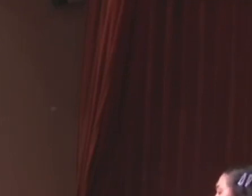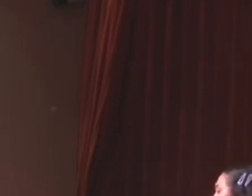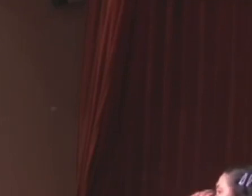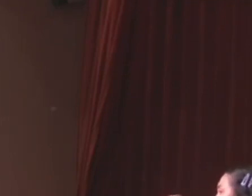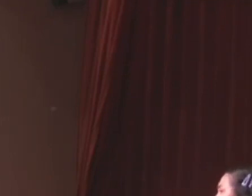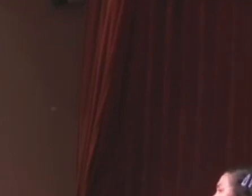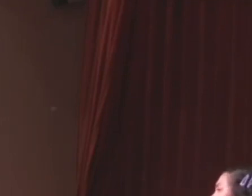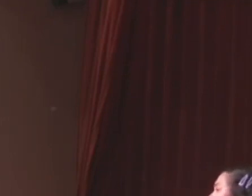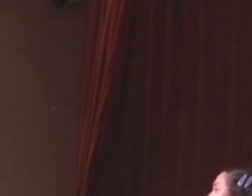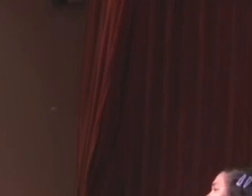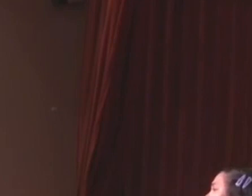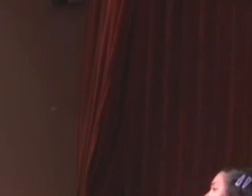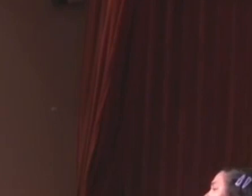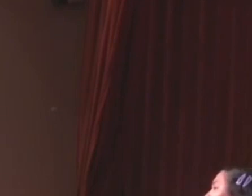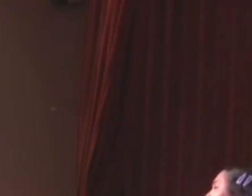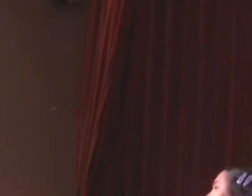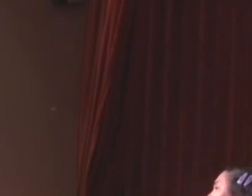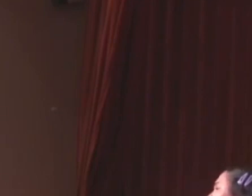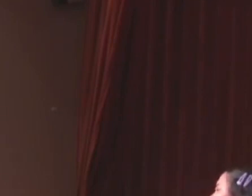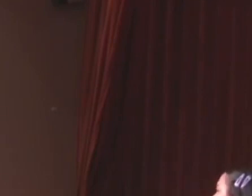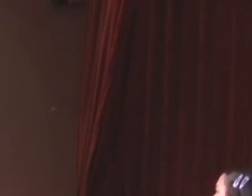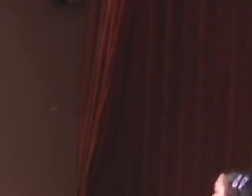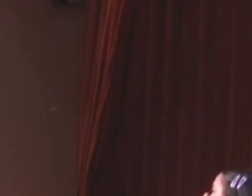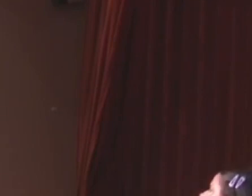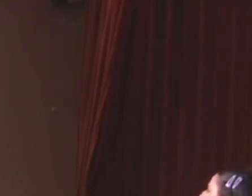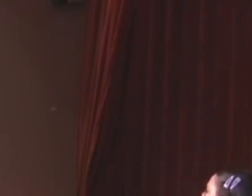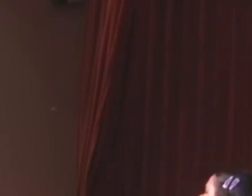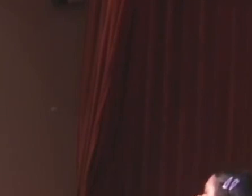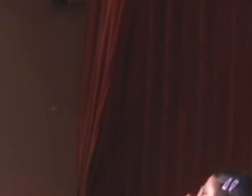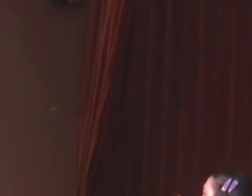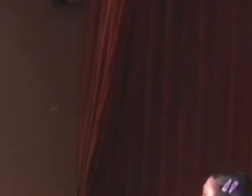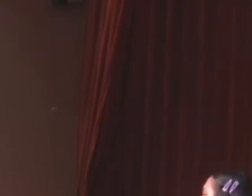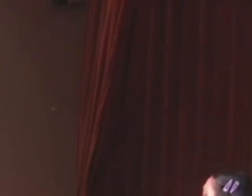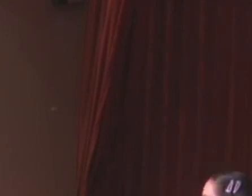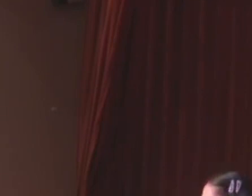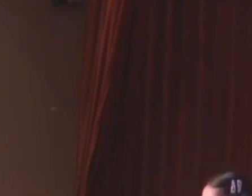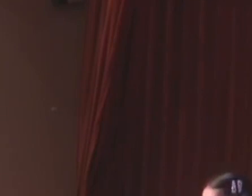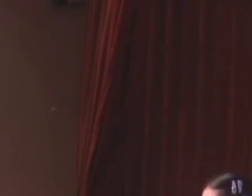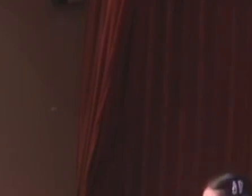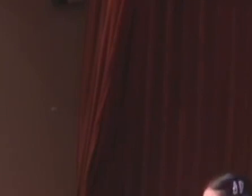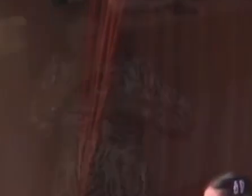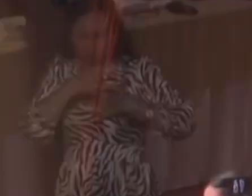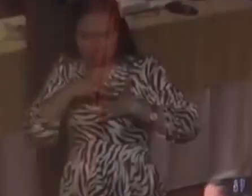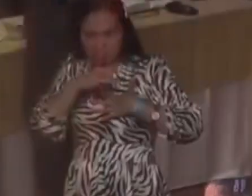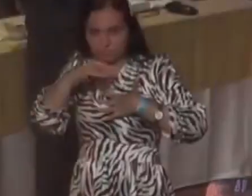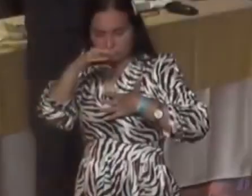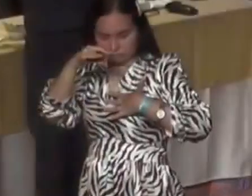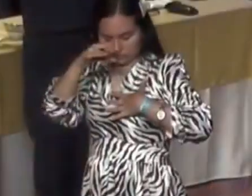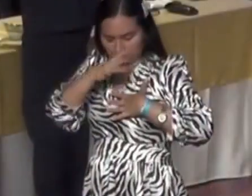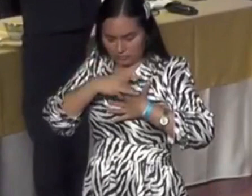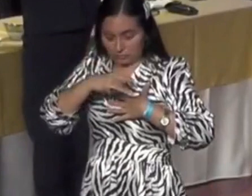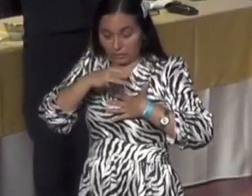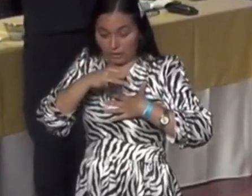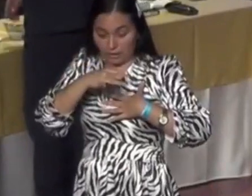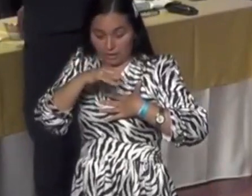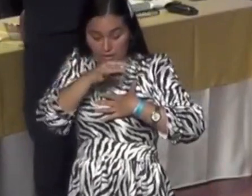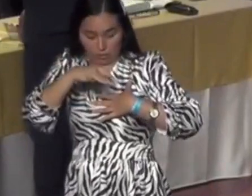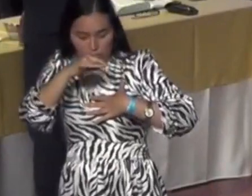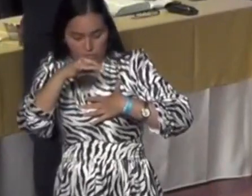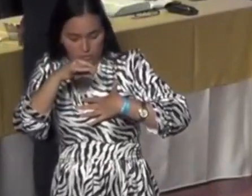No recuerdo el tema, pero era el espíritu quebrantado, o los débiles de espíritu, algo así. Pobres en